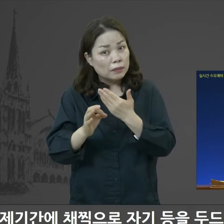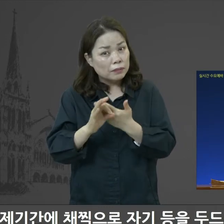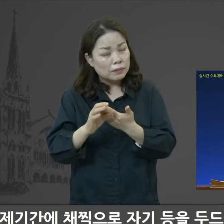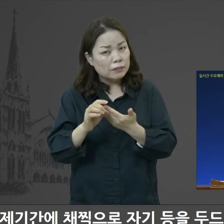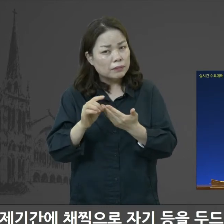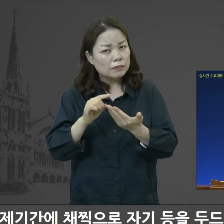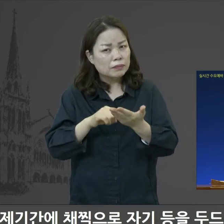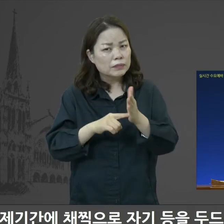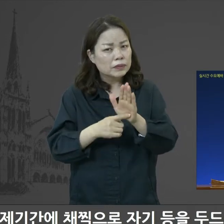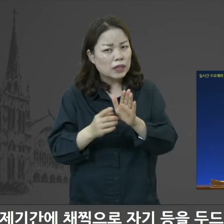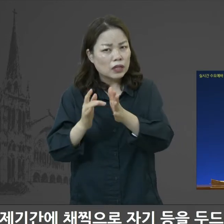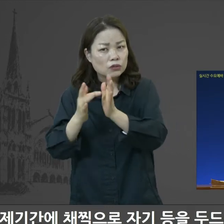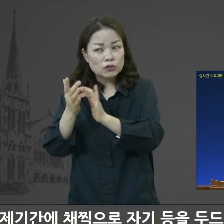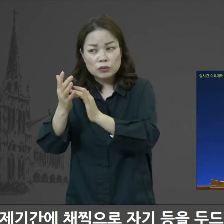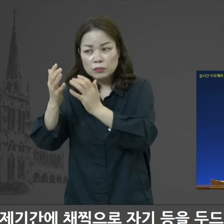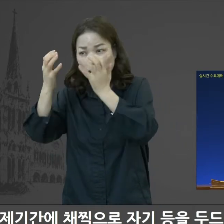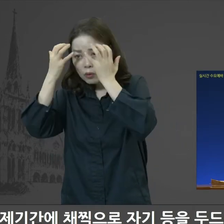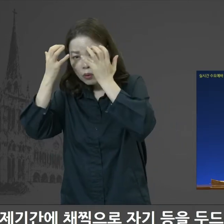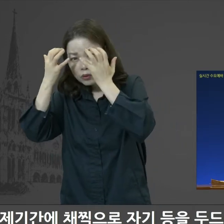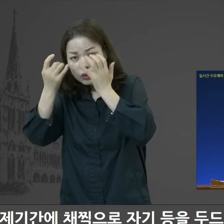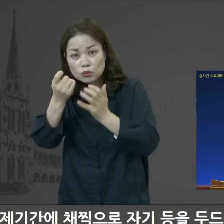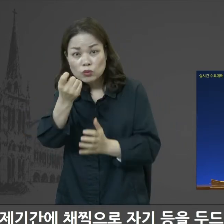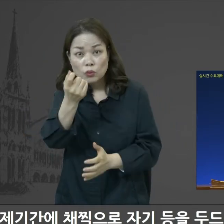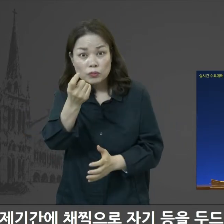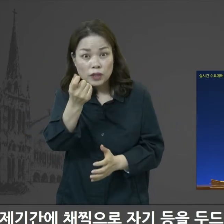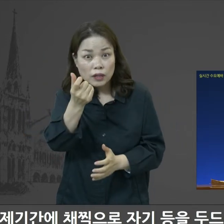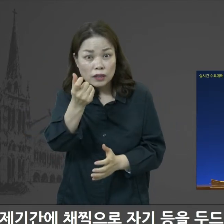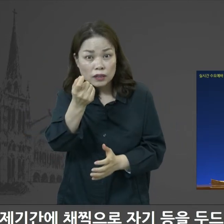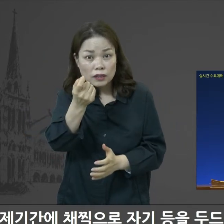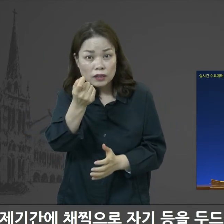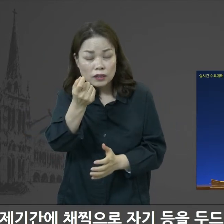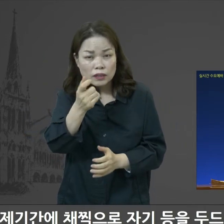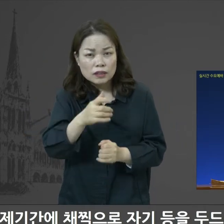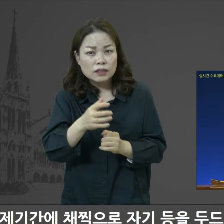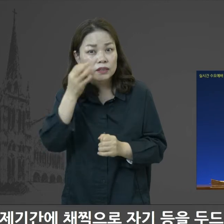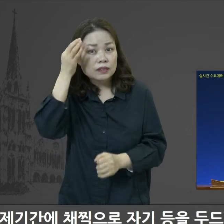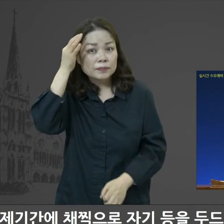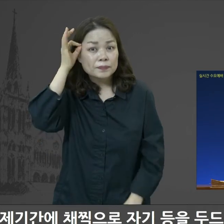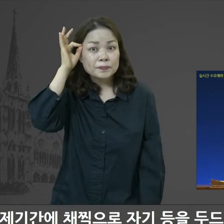재현하면 예수님의 고난이 조금 더 잘